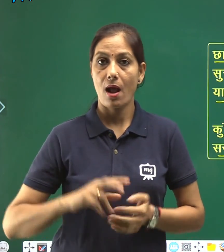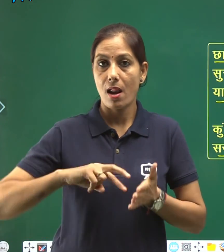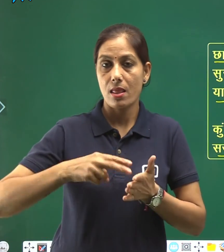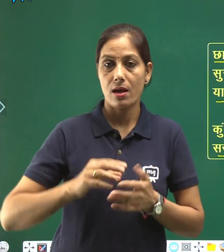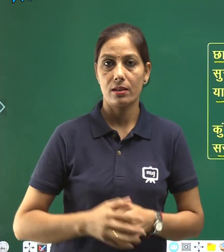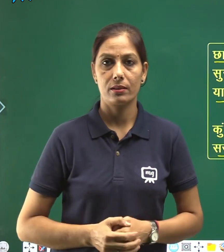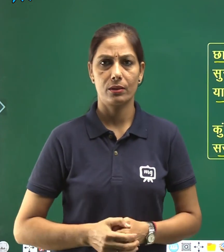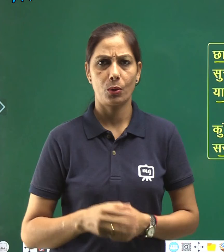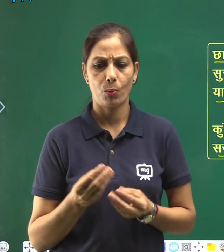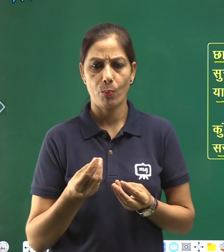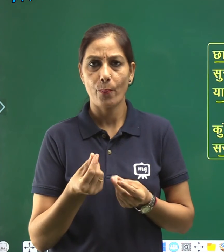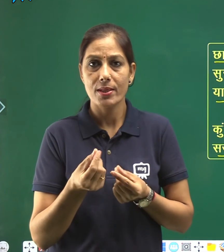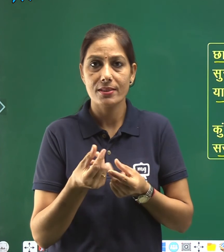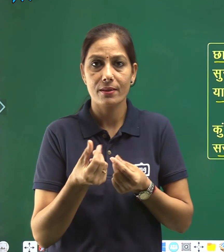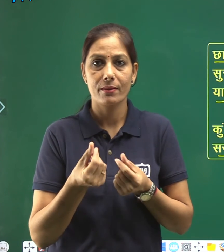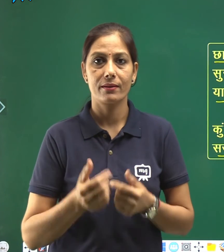अर्थात पूंजी।